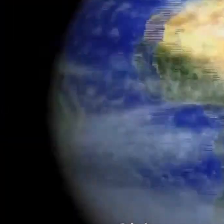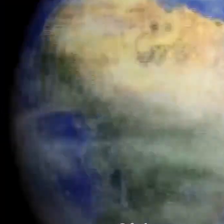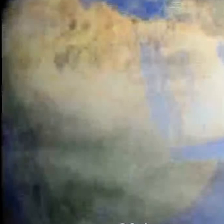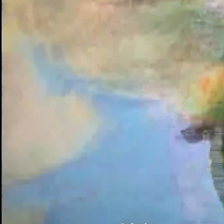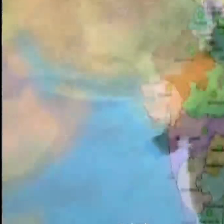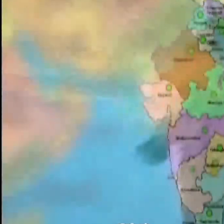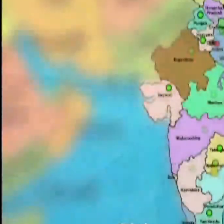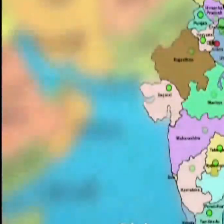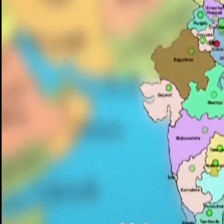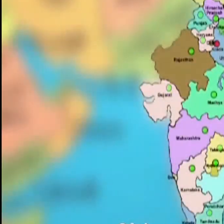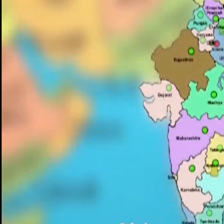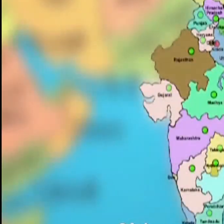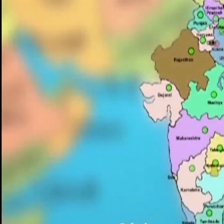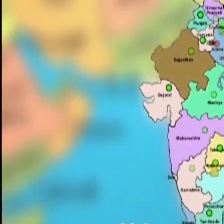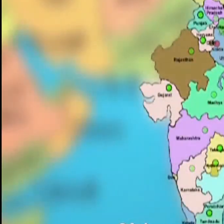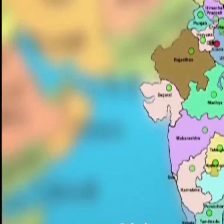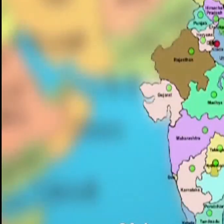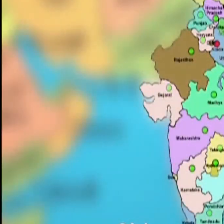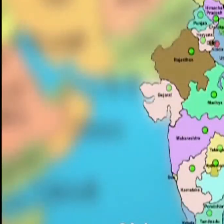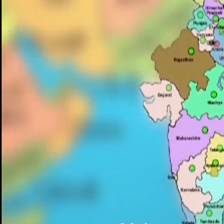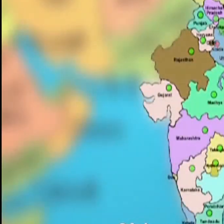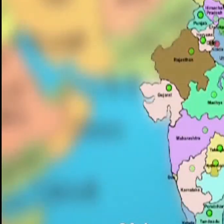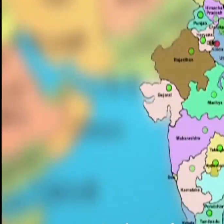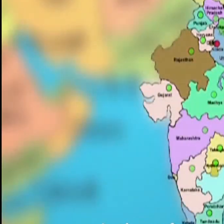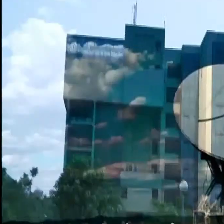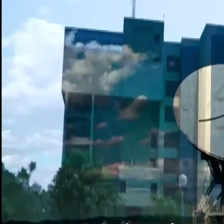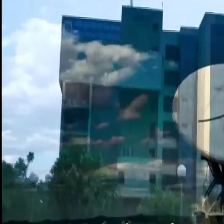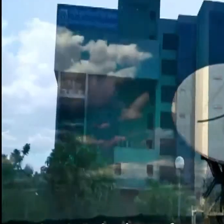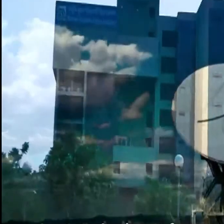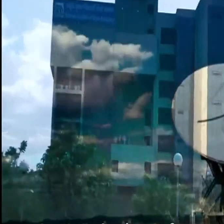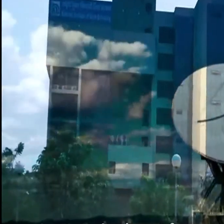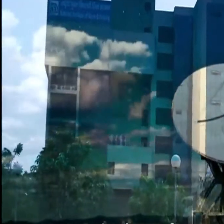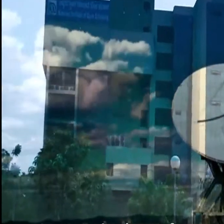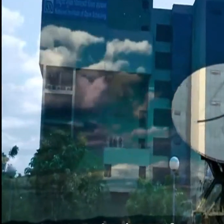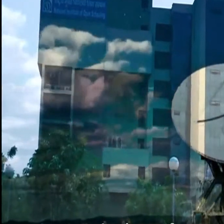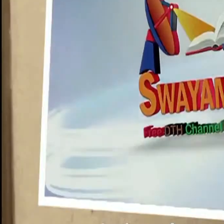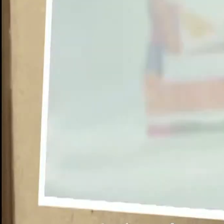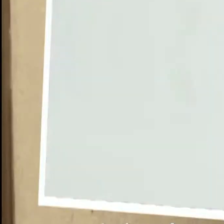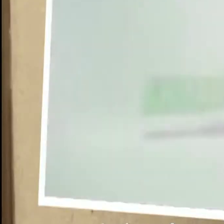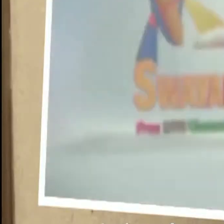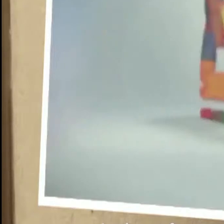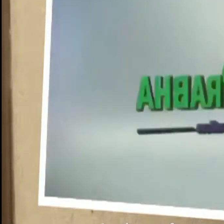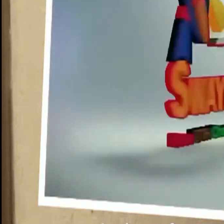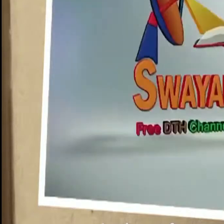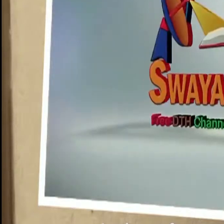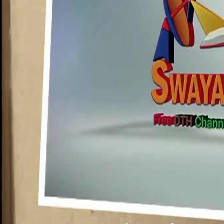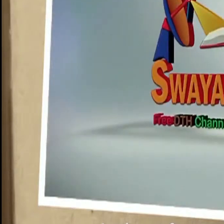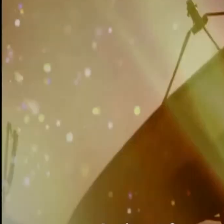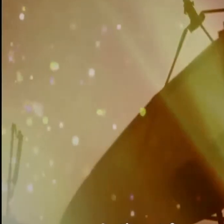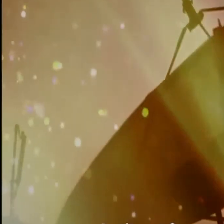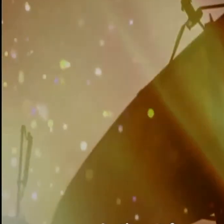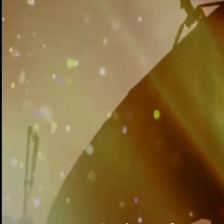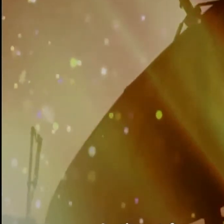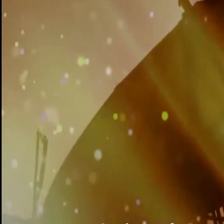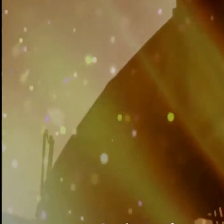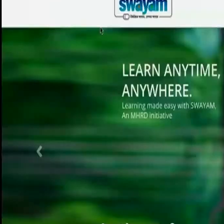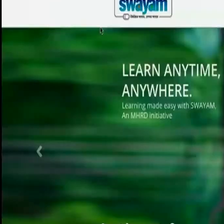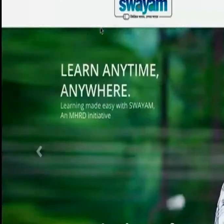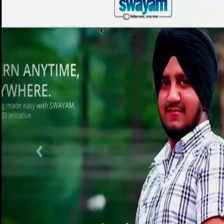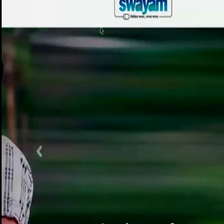दुनिया में इसके केंद्र बात, कोई मन चाहा केंद्र